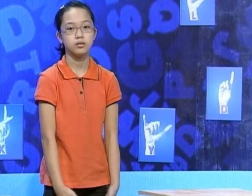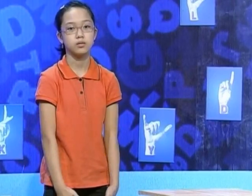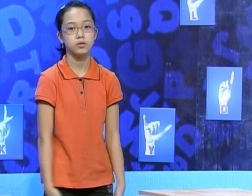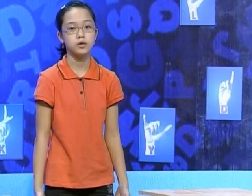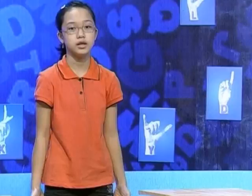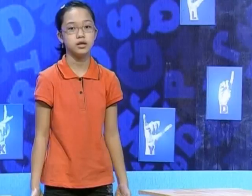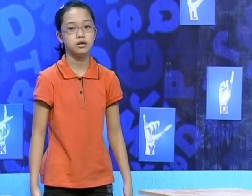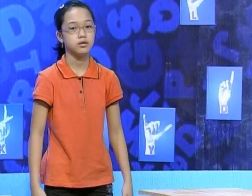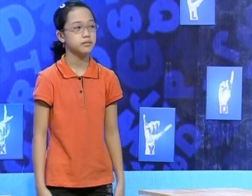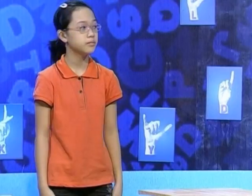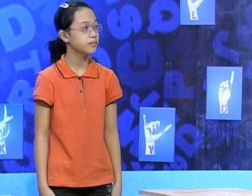Bạn đang thực hành ký hiệu quần đùi đấy.